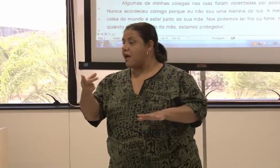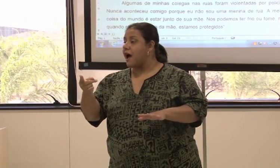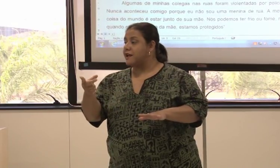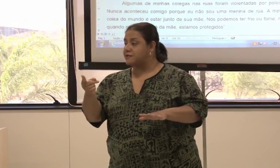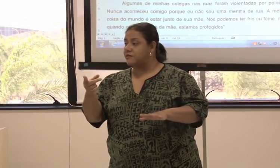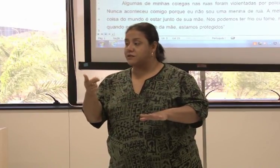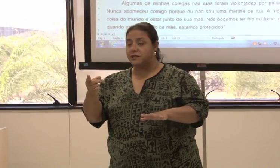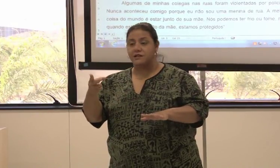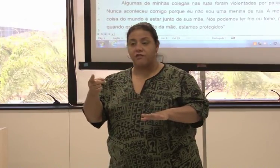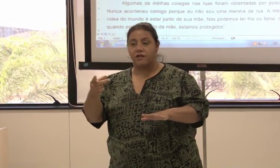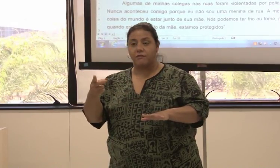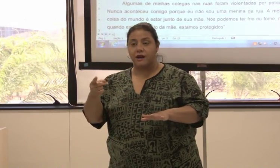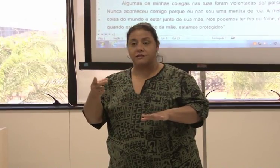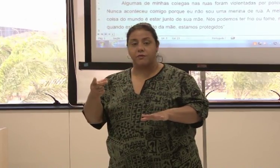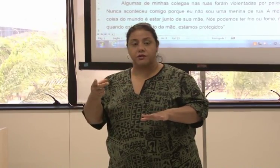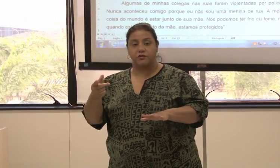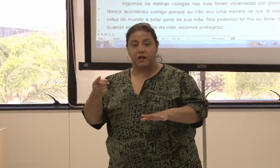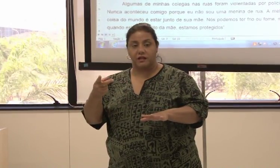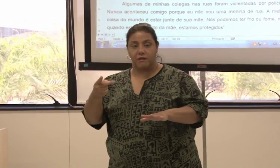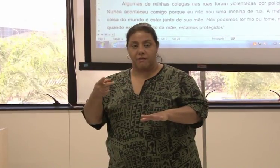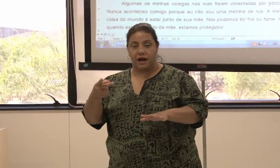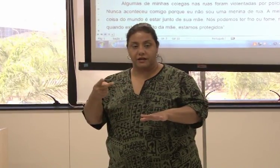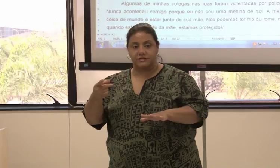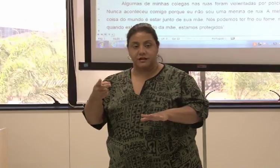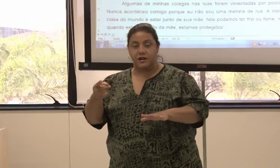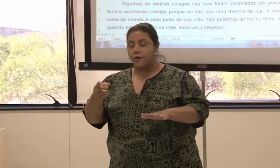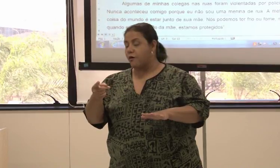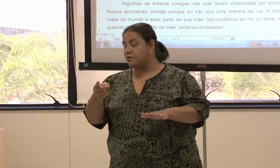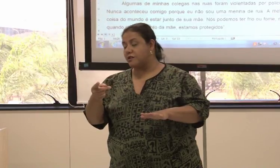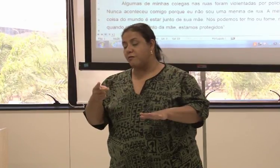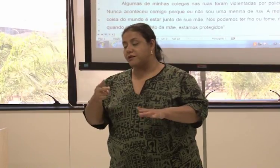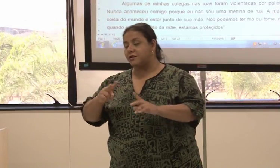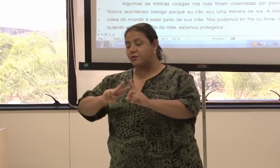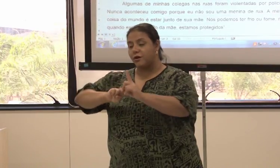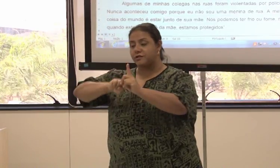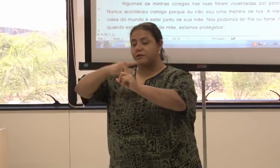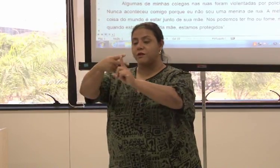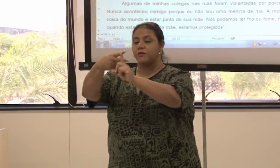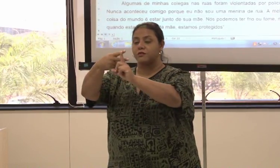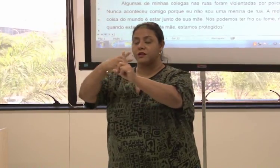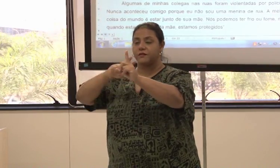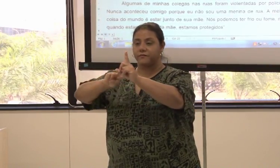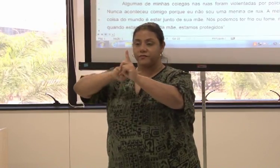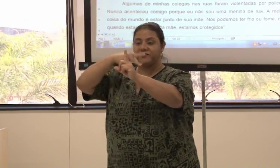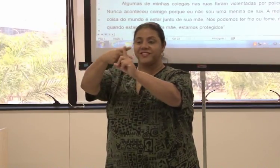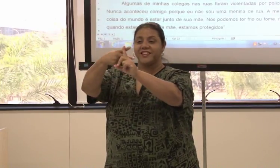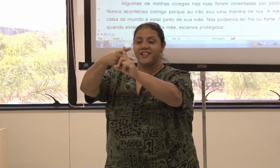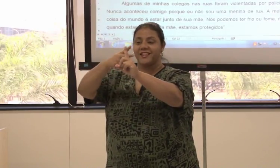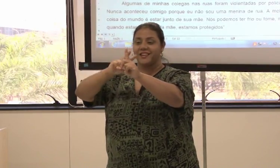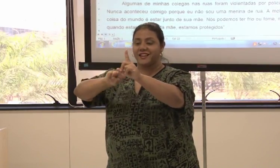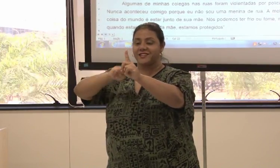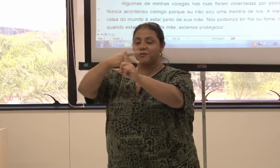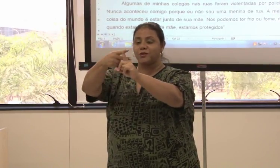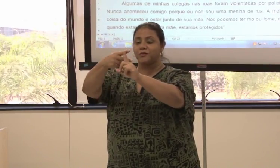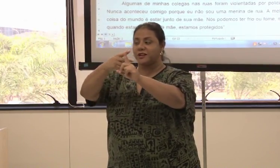Aí, se você quiser vender mais, você pode vender mais, como o sinal mais lindo que eu recebi ontem. Esse sinal é muito bonito,